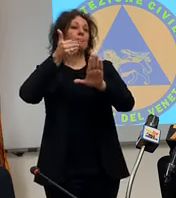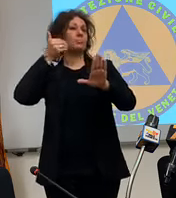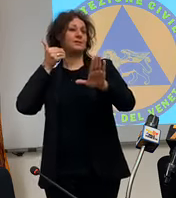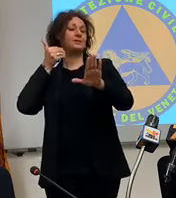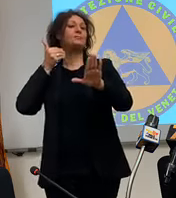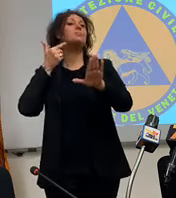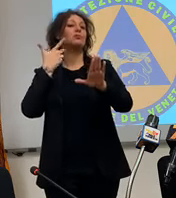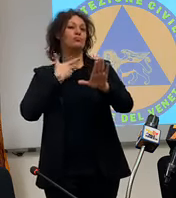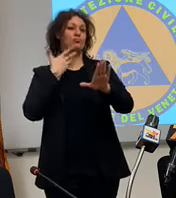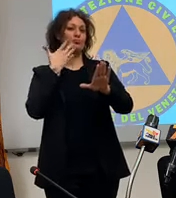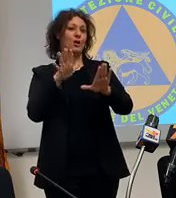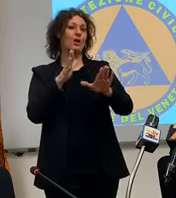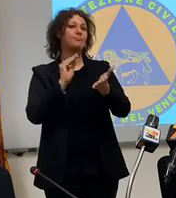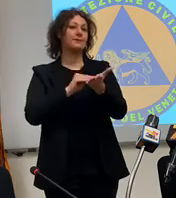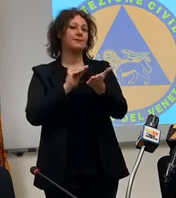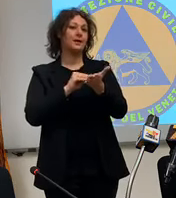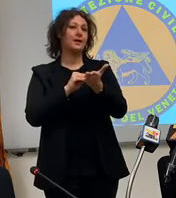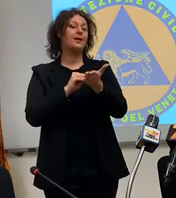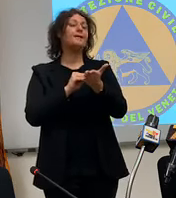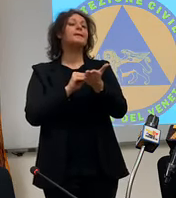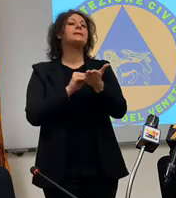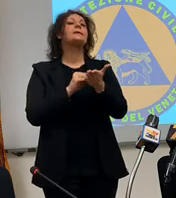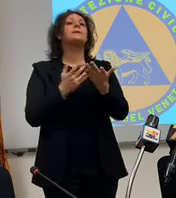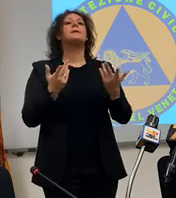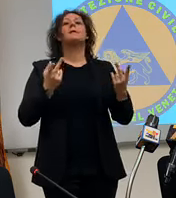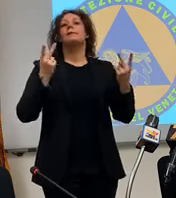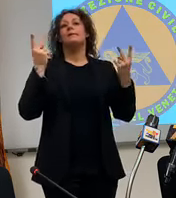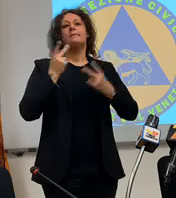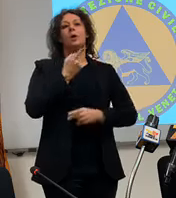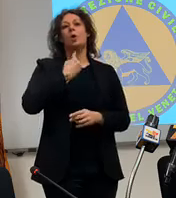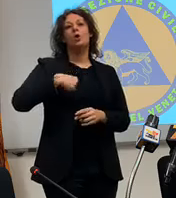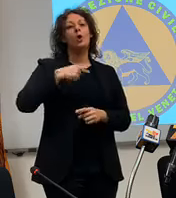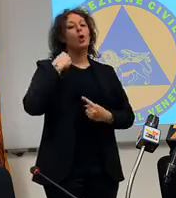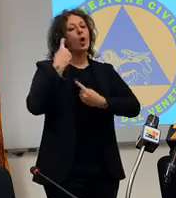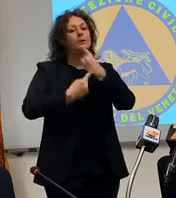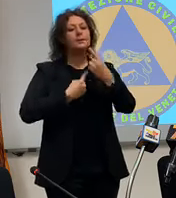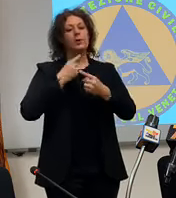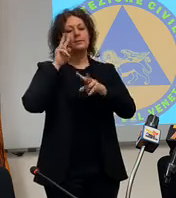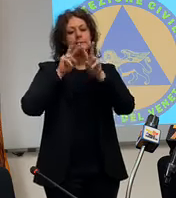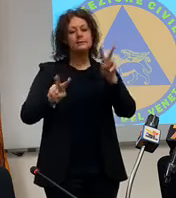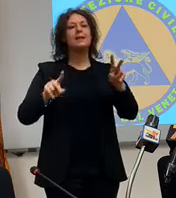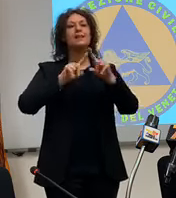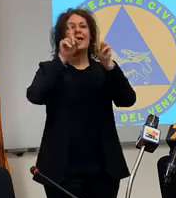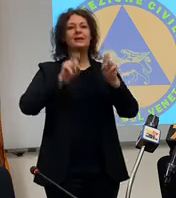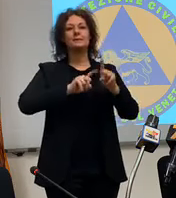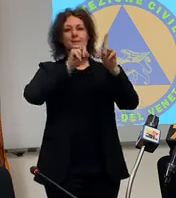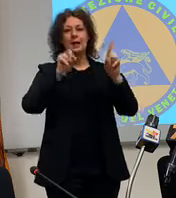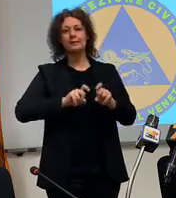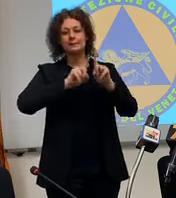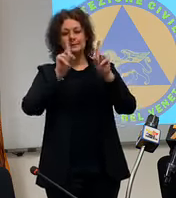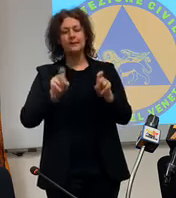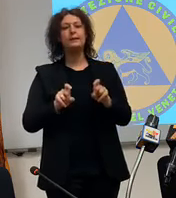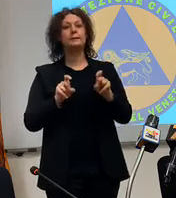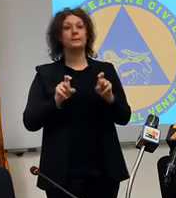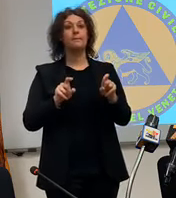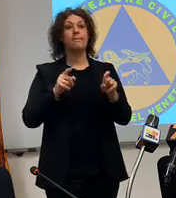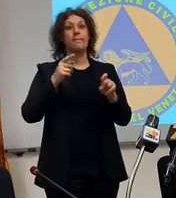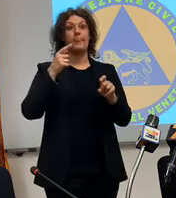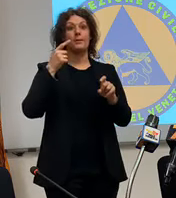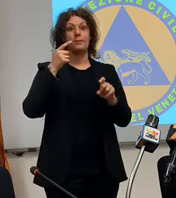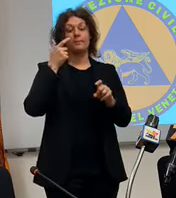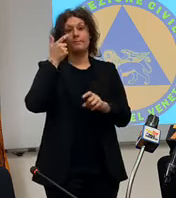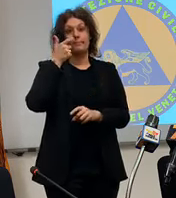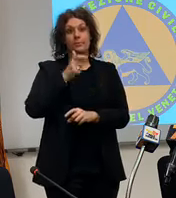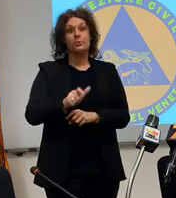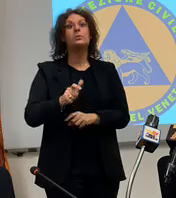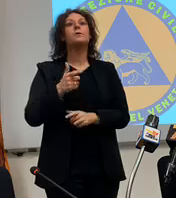insomma noi dobbiamo continuare a aumentare il testing per intercettare soprattutto nei confronti degli operatori